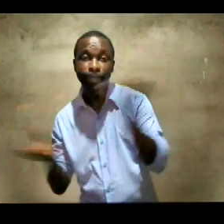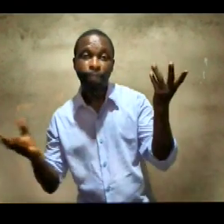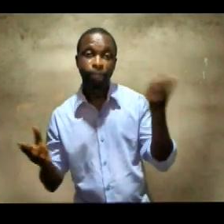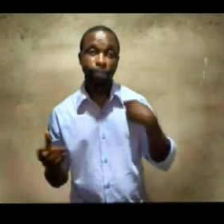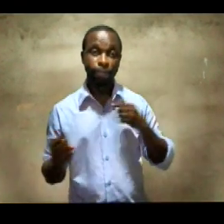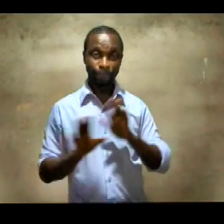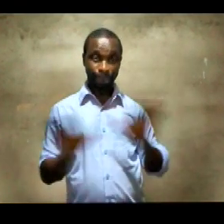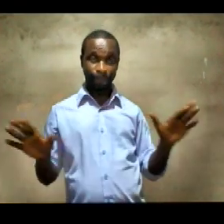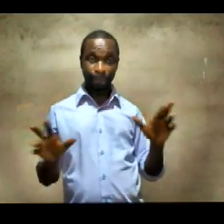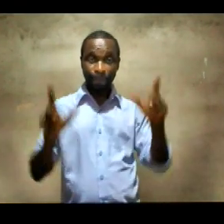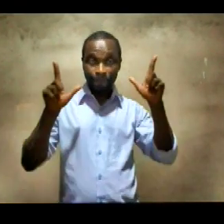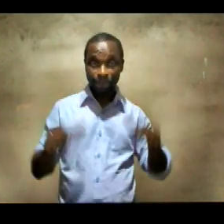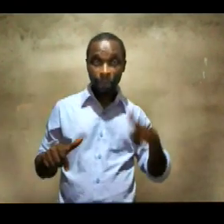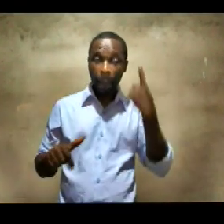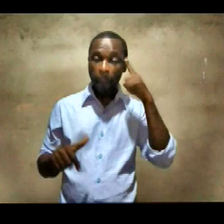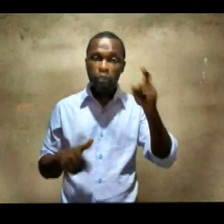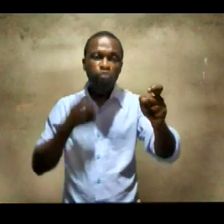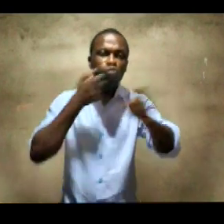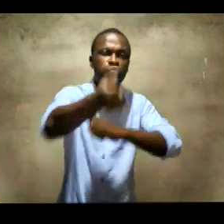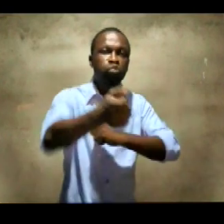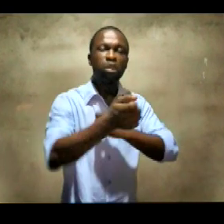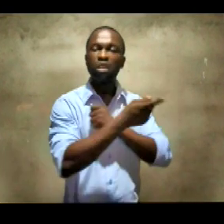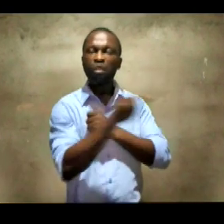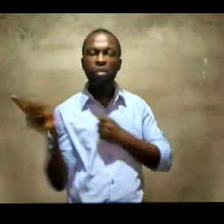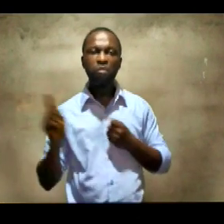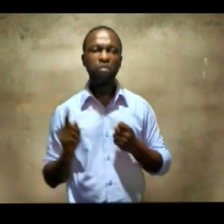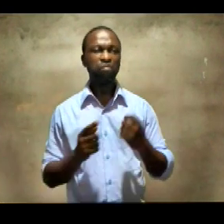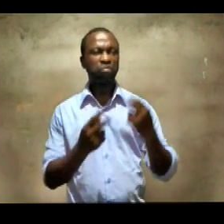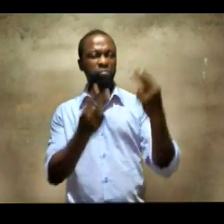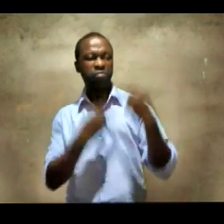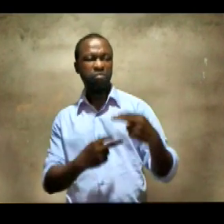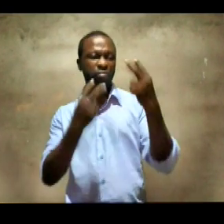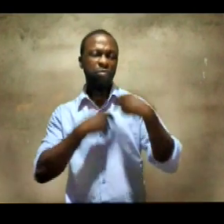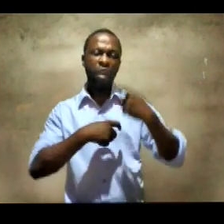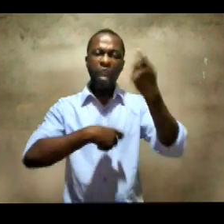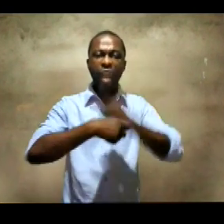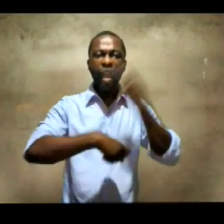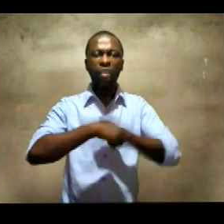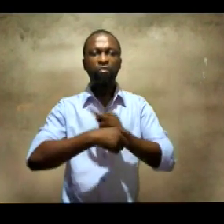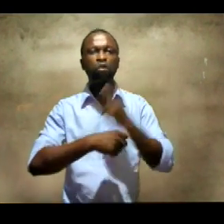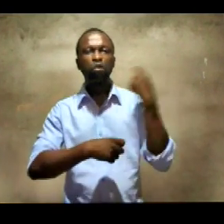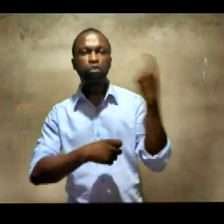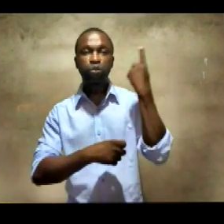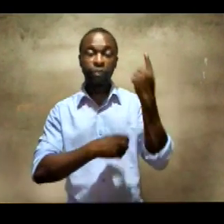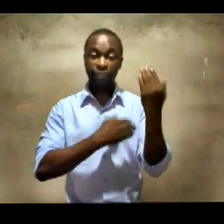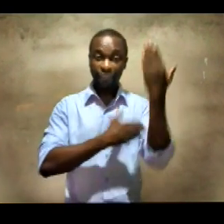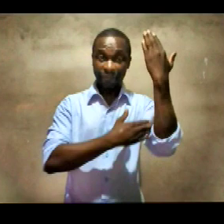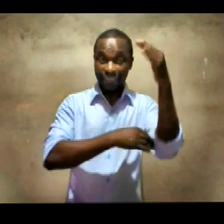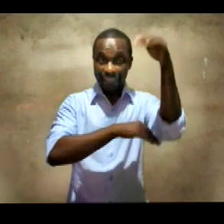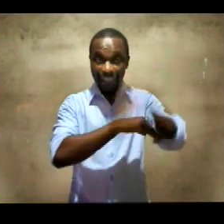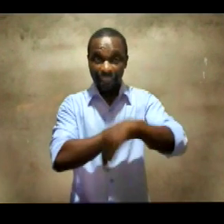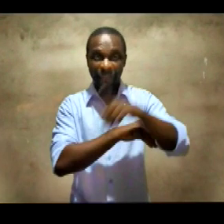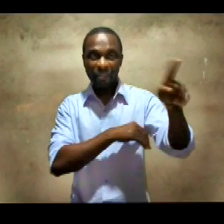Nous sommes réunis ici aujourd'hui contre ces voleurs qui se moquent de nous. Nous sommes ici tous les matins et tous les soirs. Nous sommes harcelés